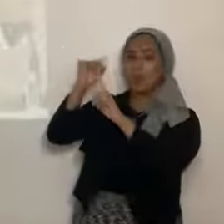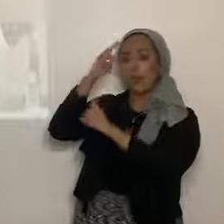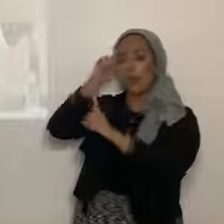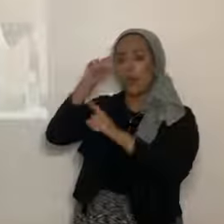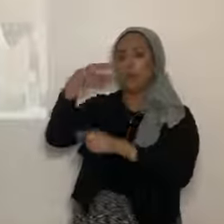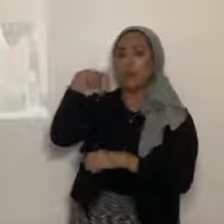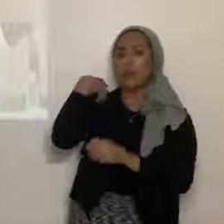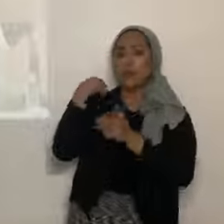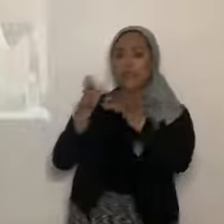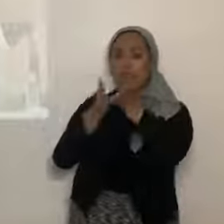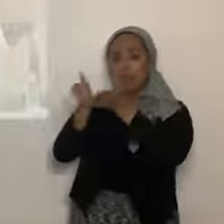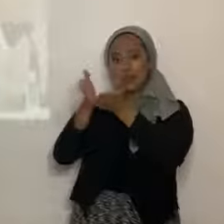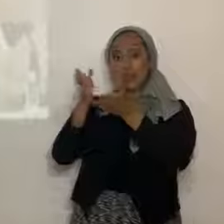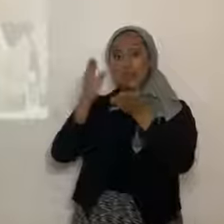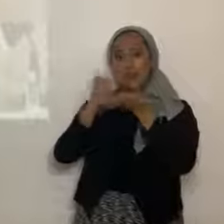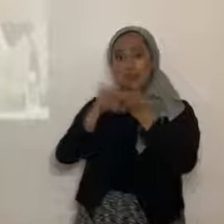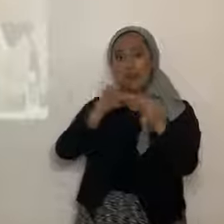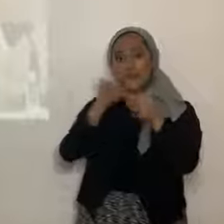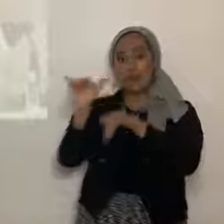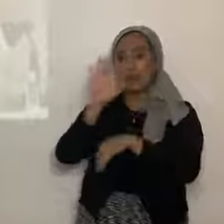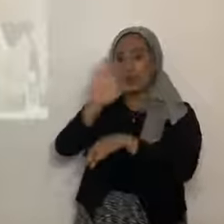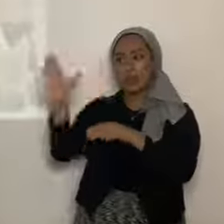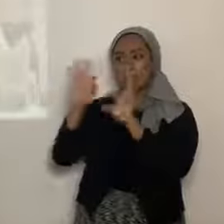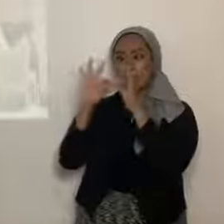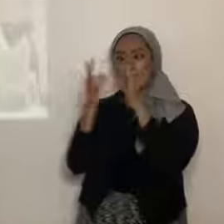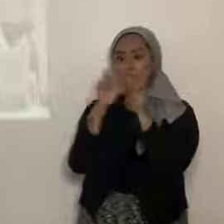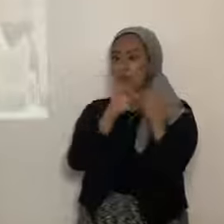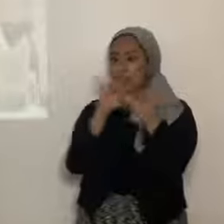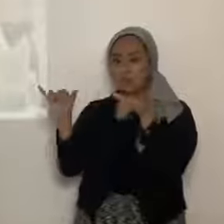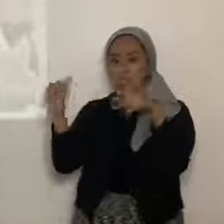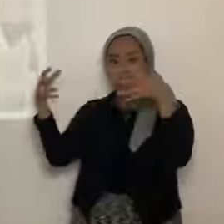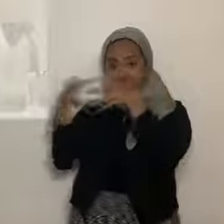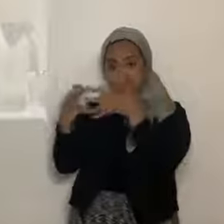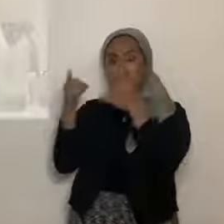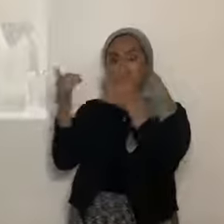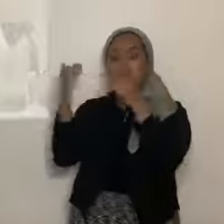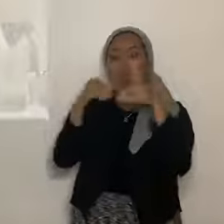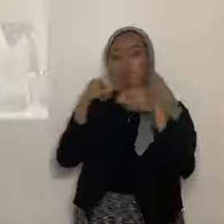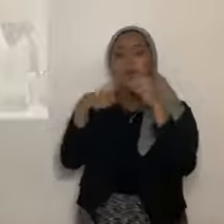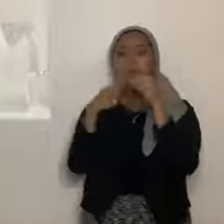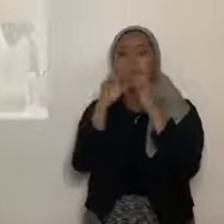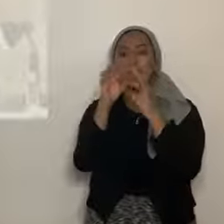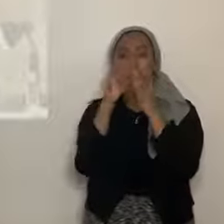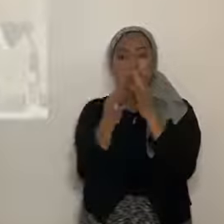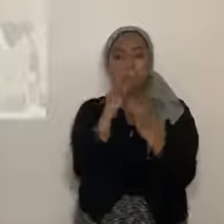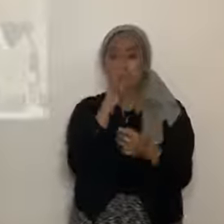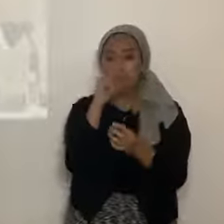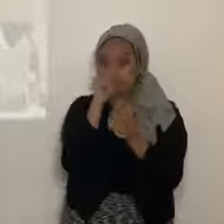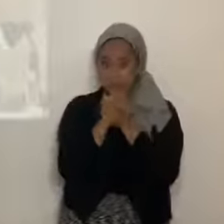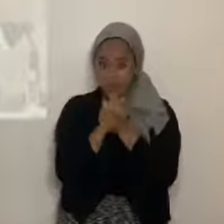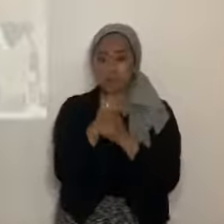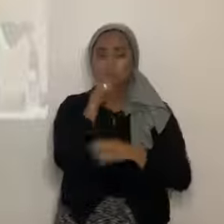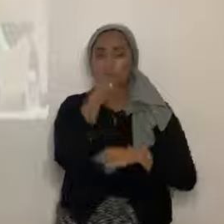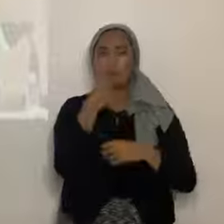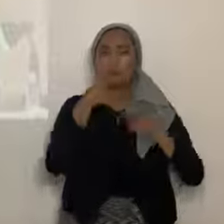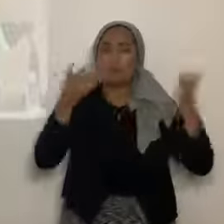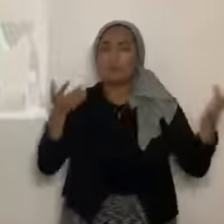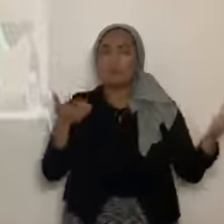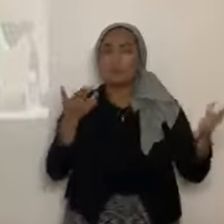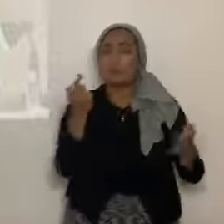ministerio, y eso incluye sus familias. Ahora, lo de la familia, ¿no lo creíste? Tú dijiste, bueno, nada más, no